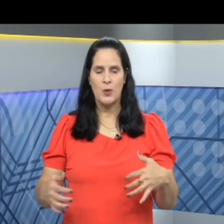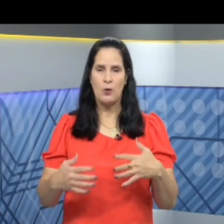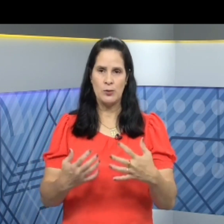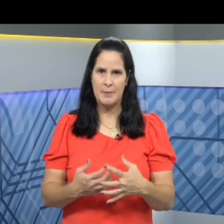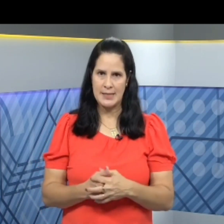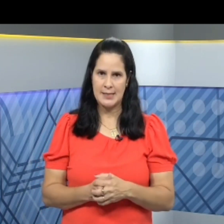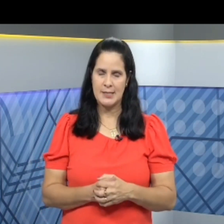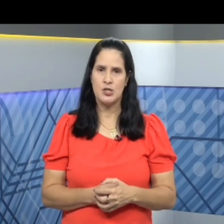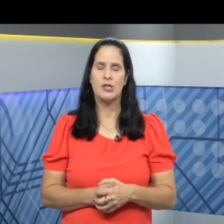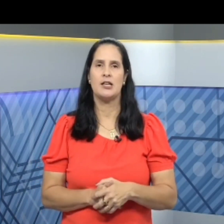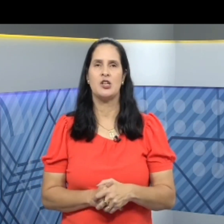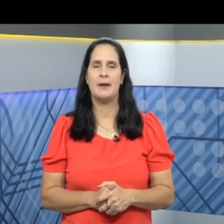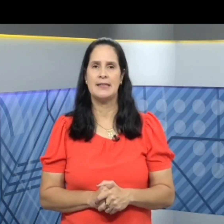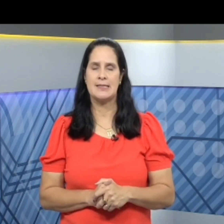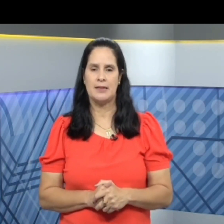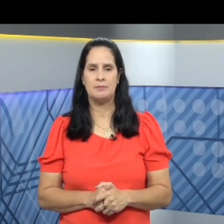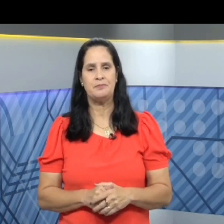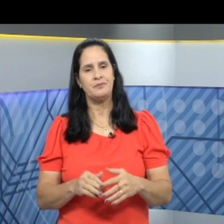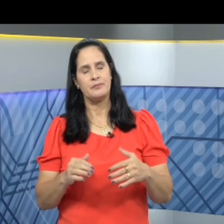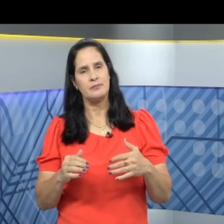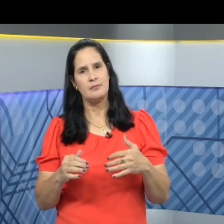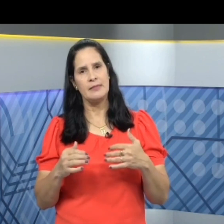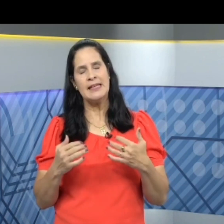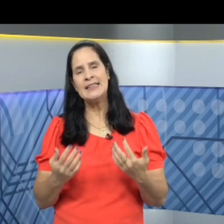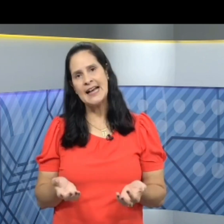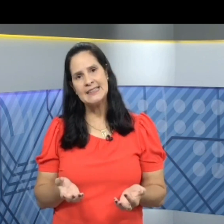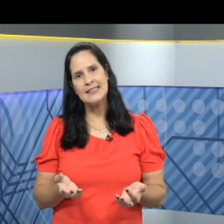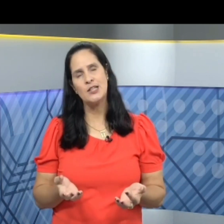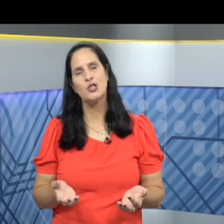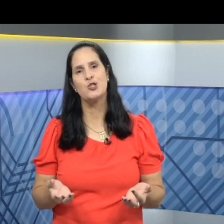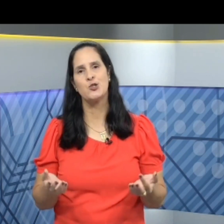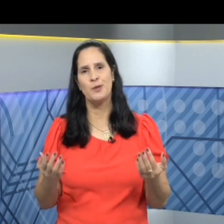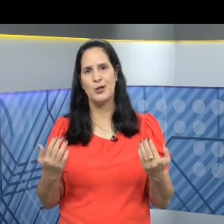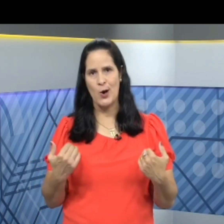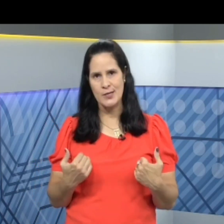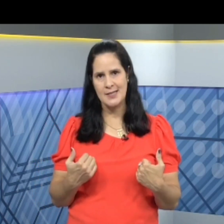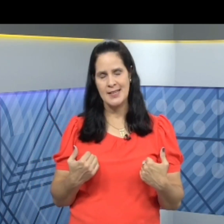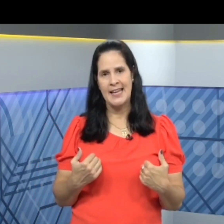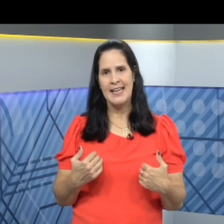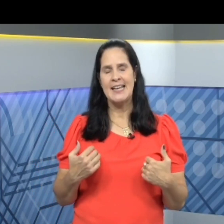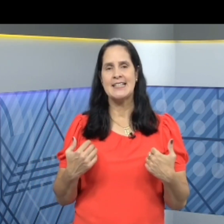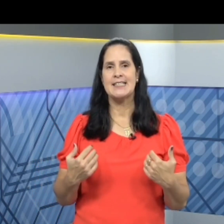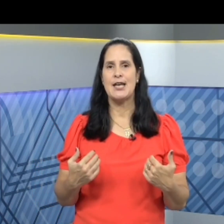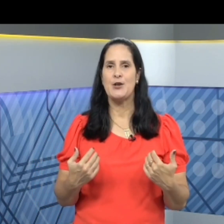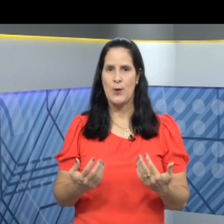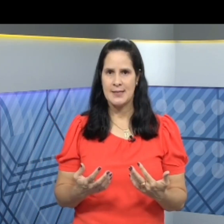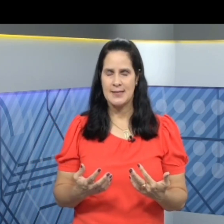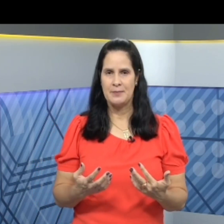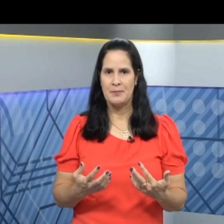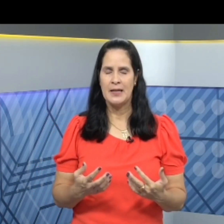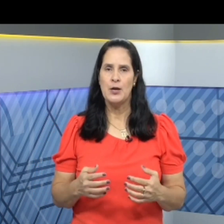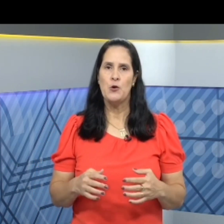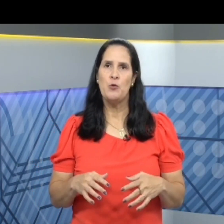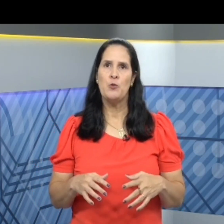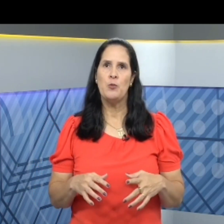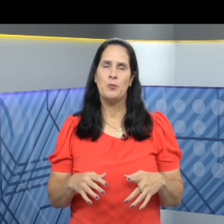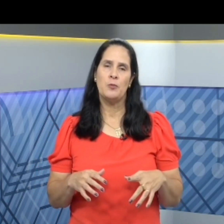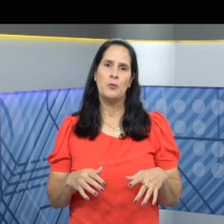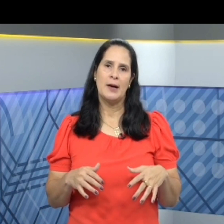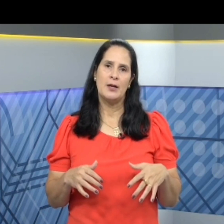usa bastante, que é chamada assim: nada sobre nós sem nós. Uma luta,